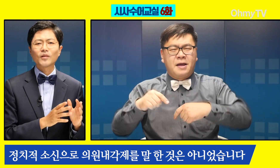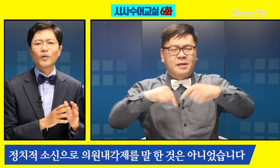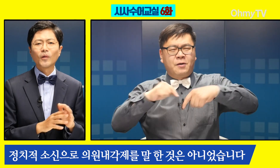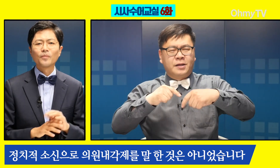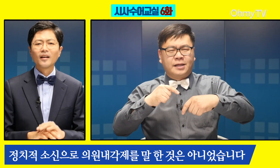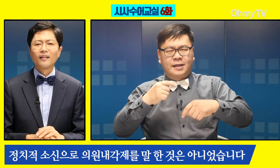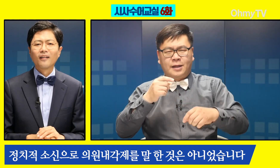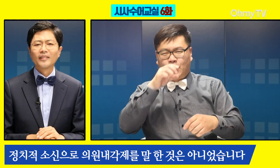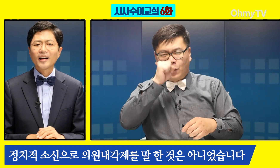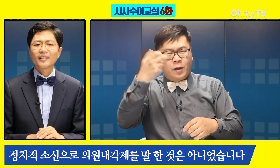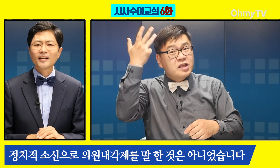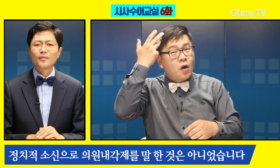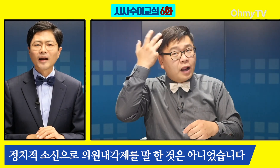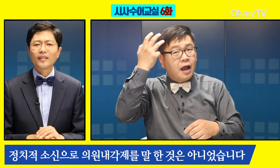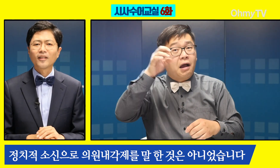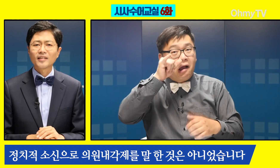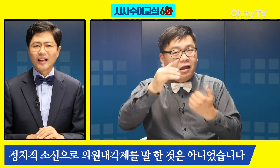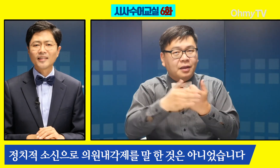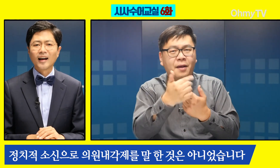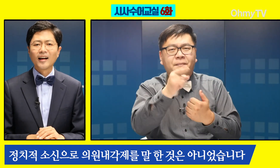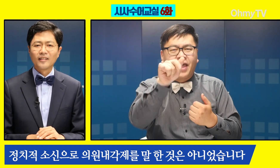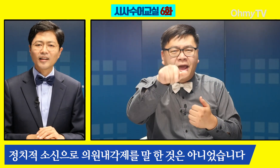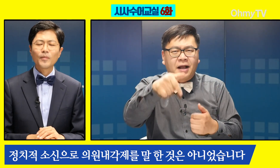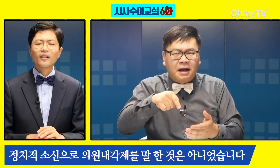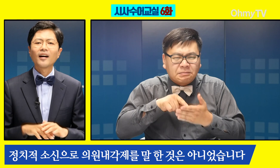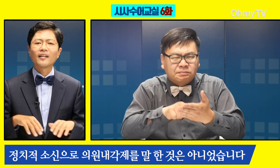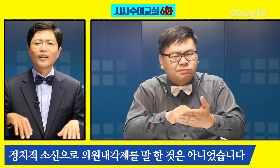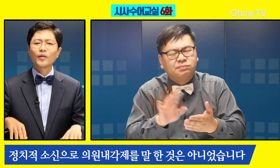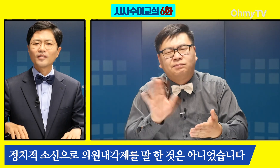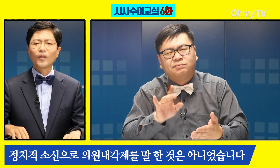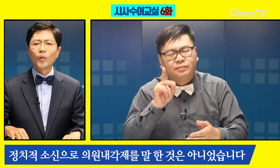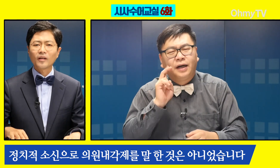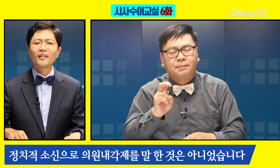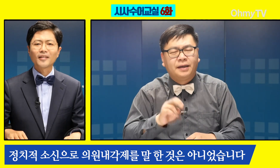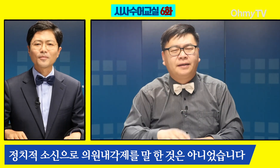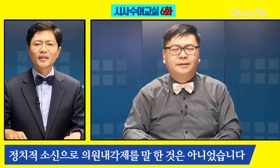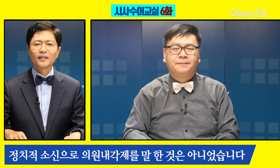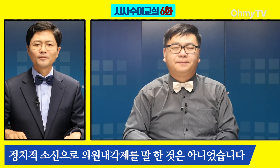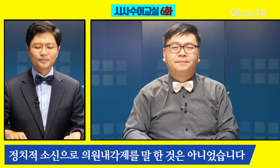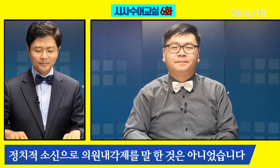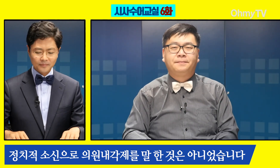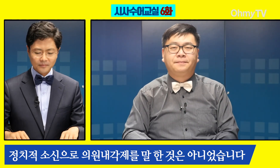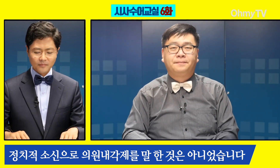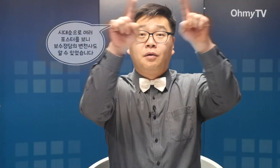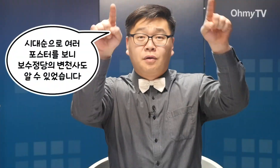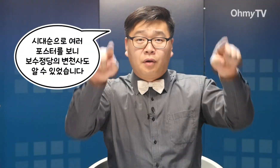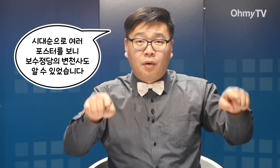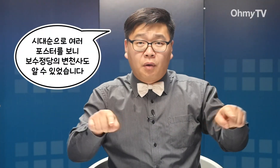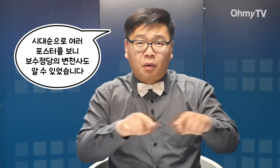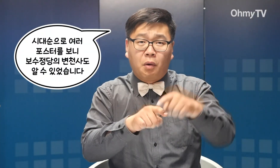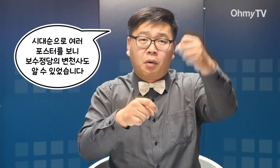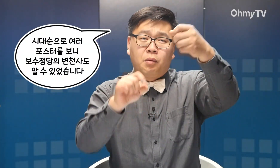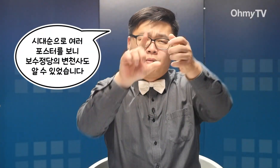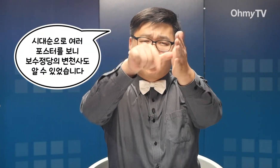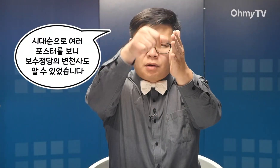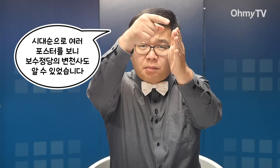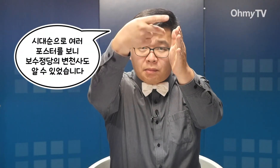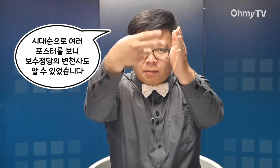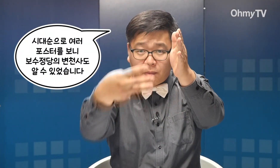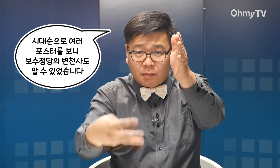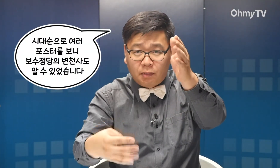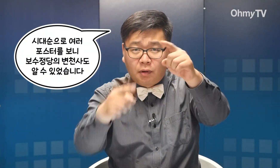소신을 가지고 내각제를 말한 것은 아니다. 이렇게 평가하는 게 훨씬 더 옳을 것 같습니다.